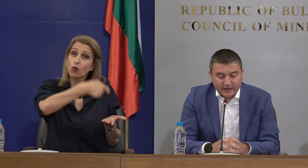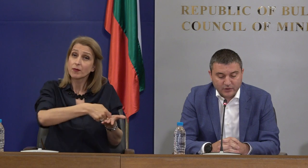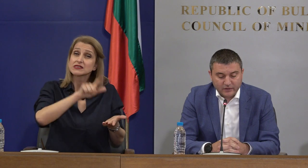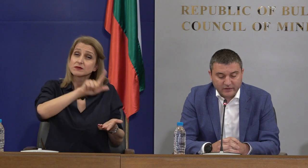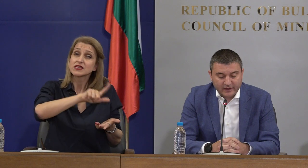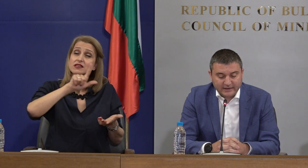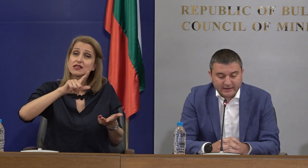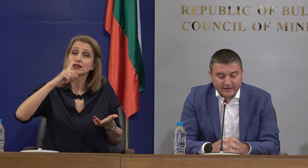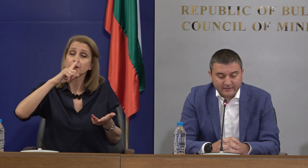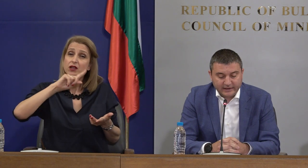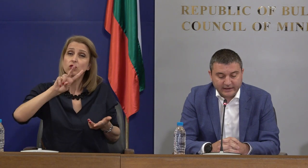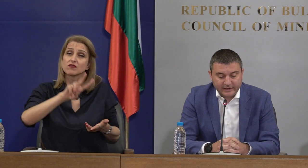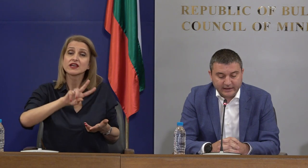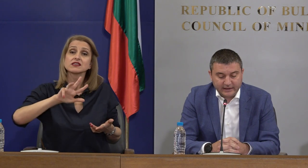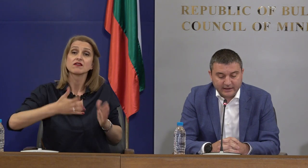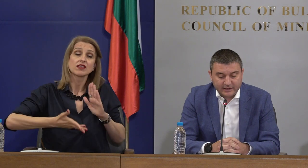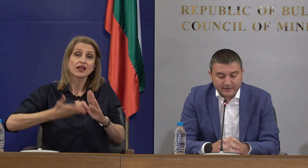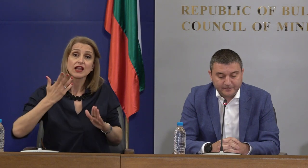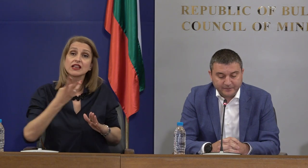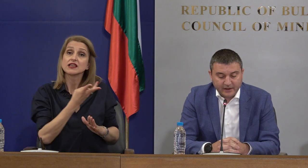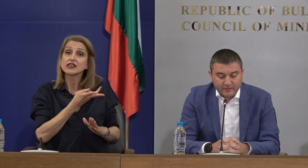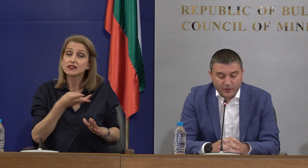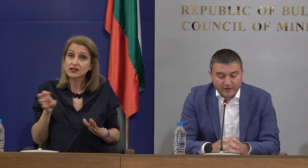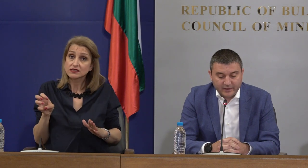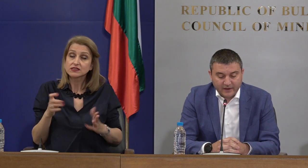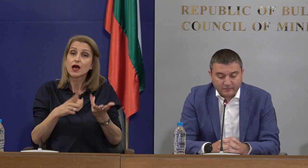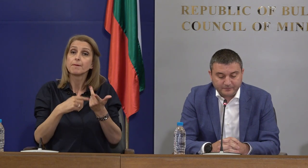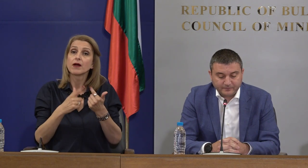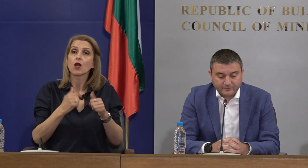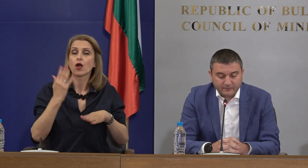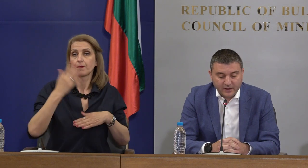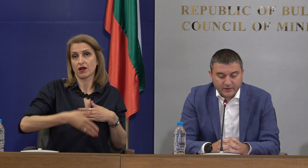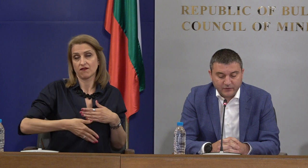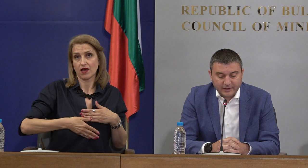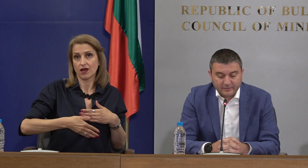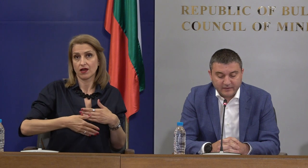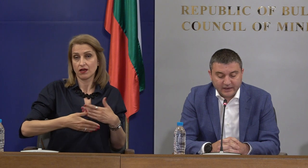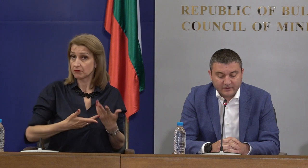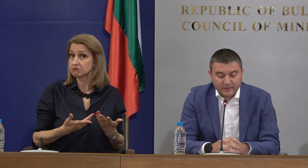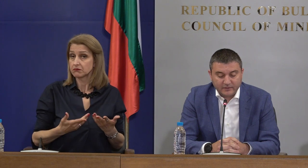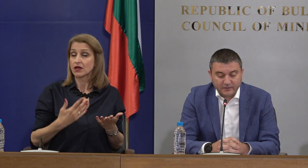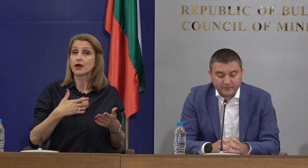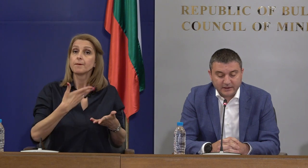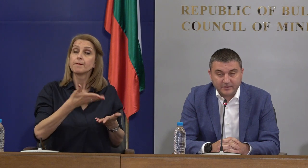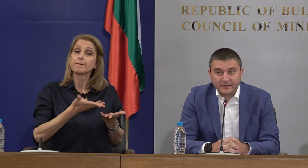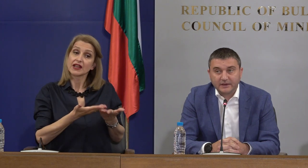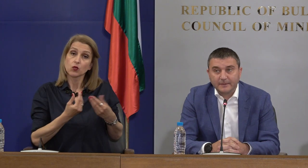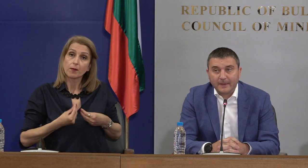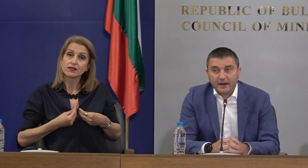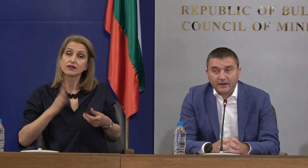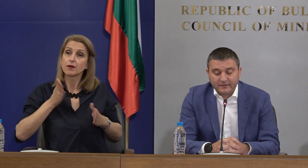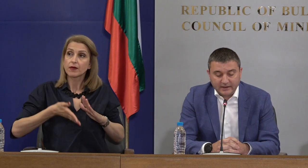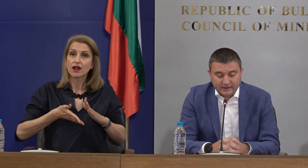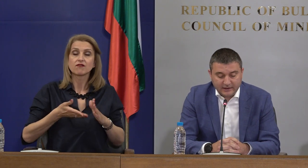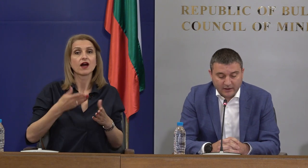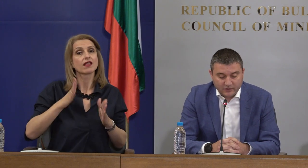77 729 300 броя права. Придобитите права дават право да бъдат записани